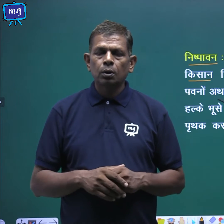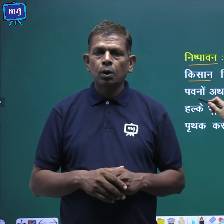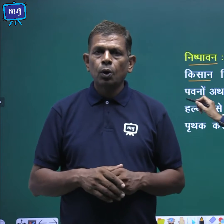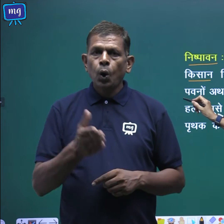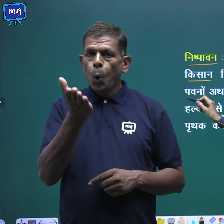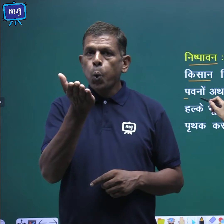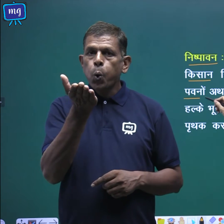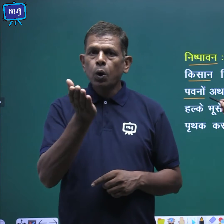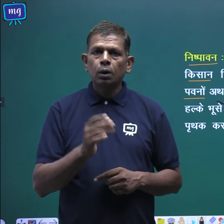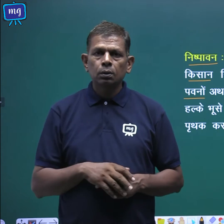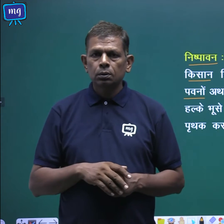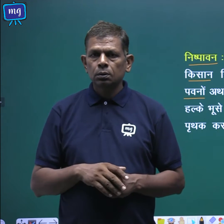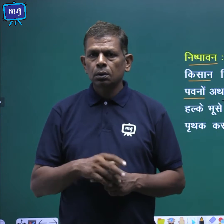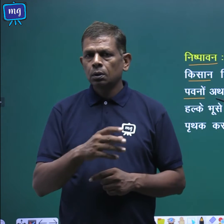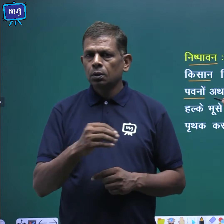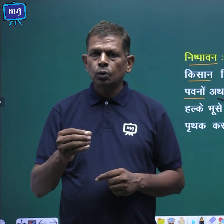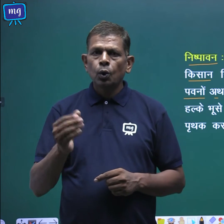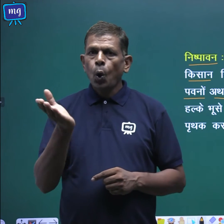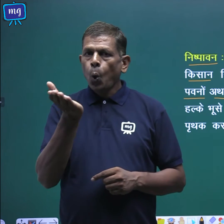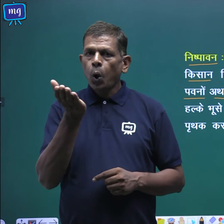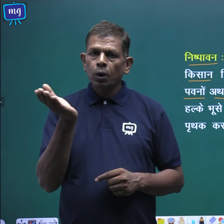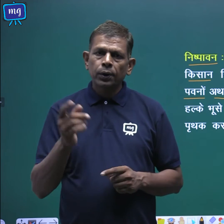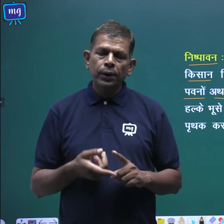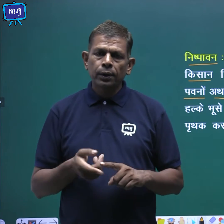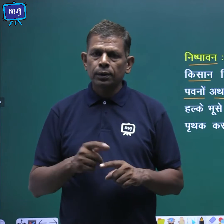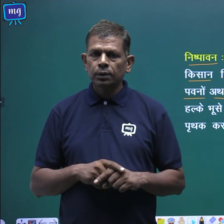पवनों अथवा वायु के